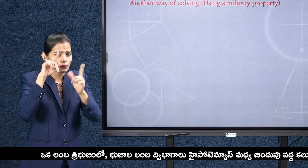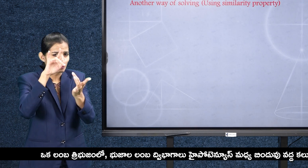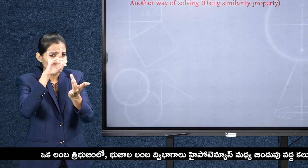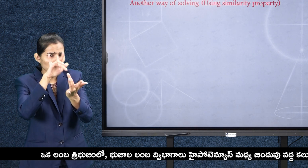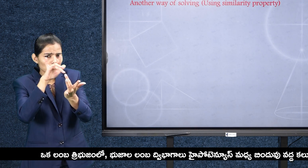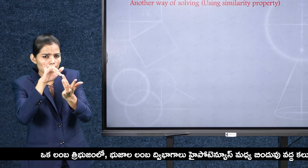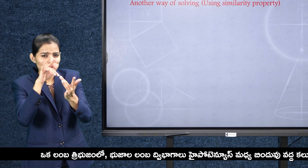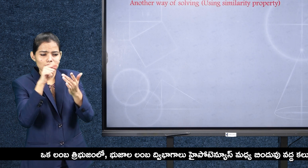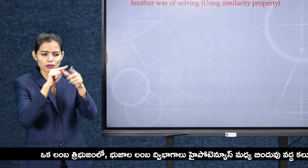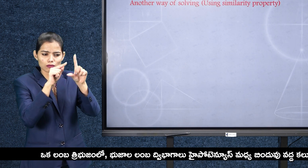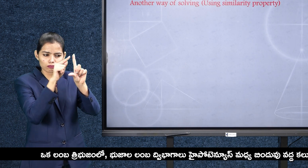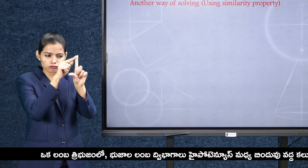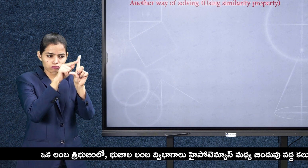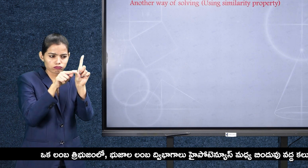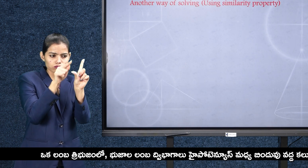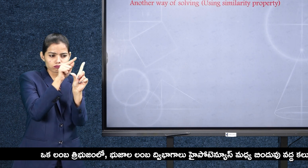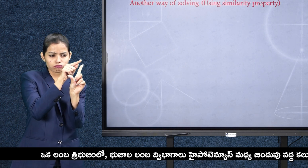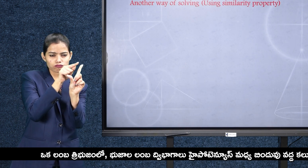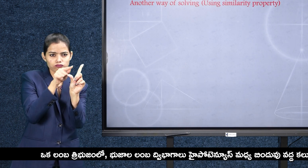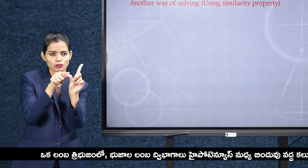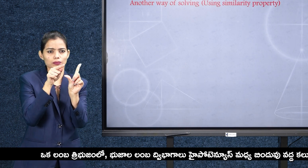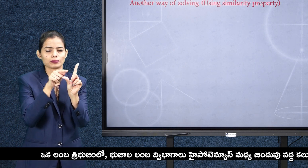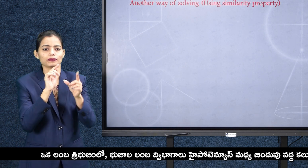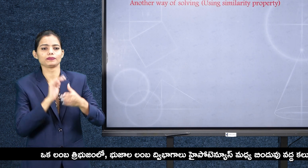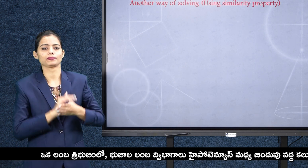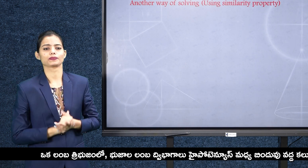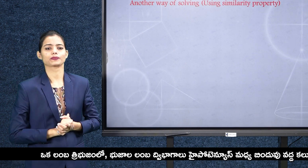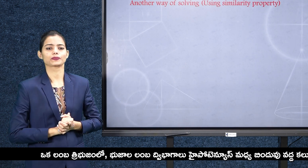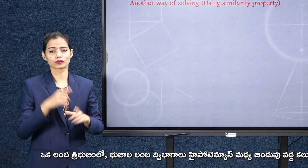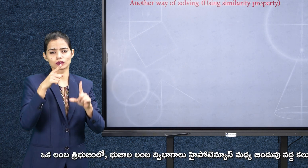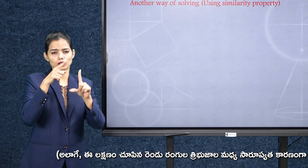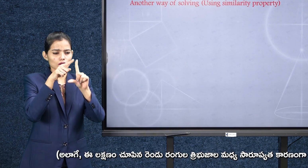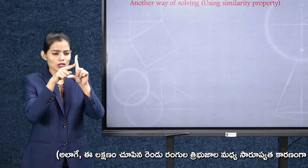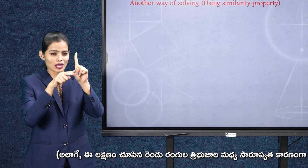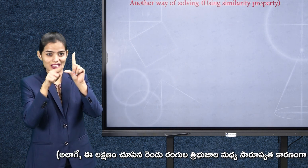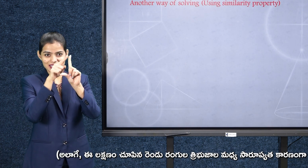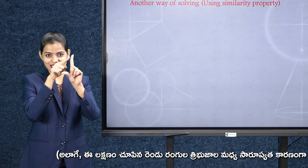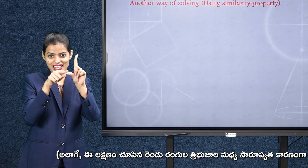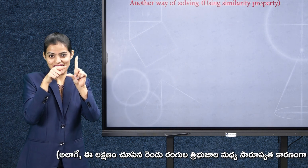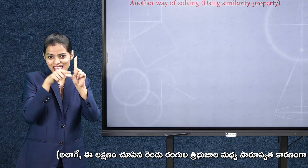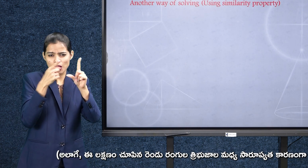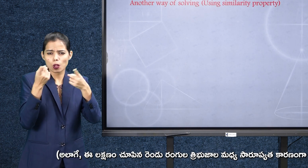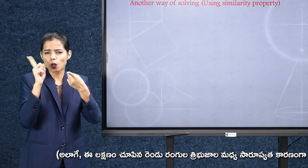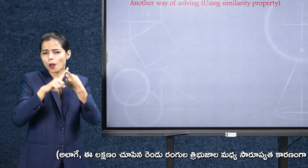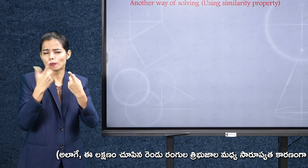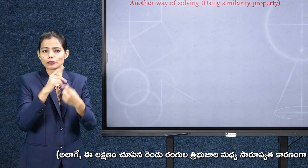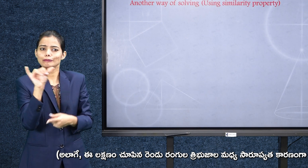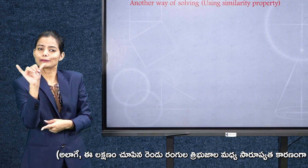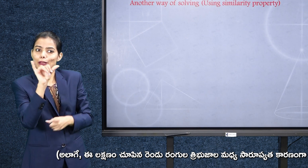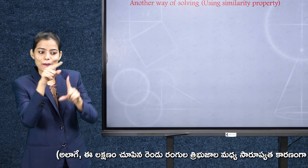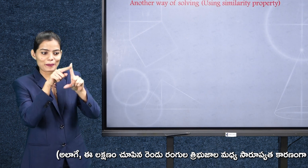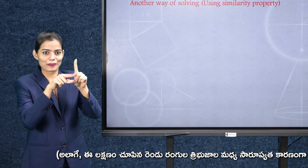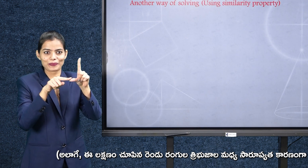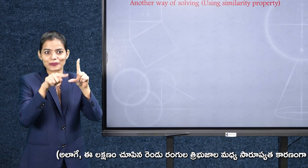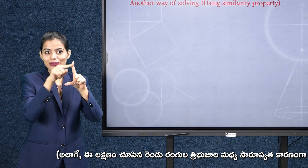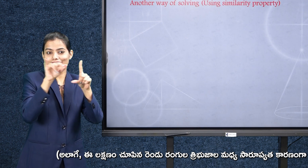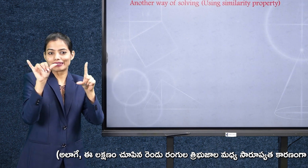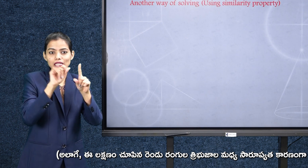ద్విభాగాలు హైపోటెన్యూస్ మధ్య బిందువు వద్ద కలుస్తాయి. అలాగే ఈ లక్షణం చూపిన రెండు రంగుల